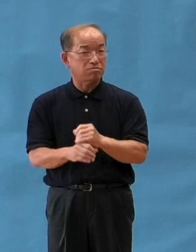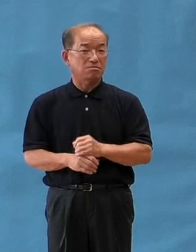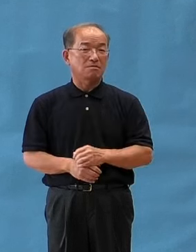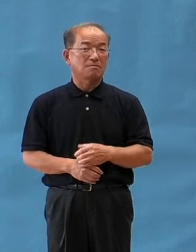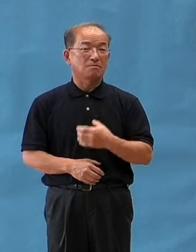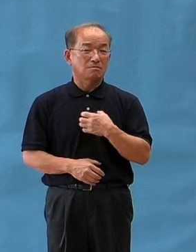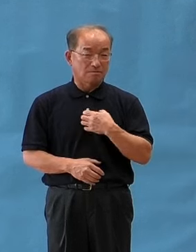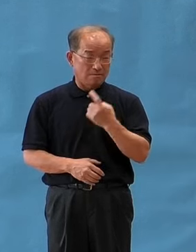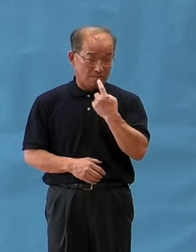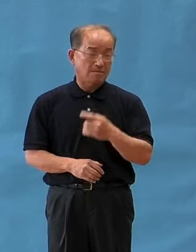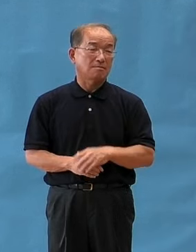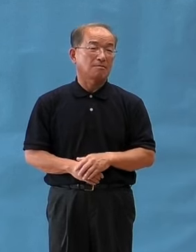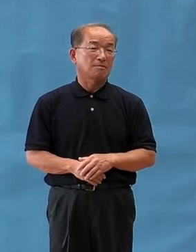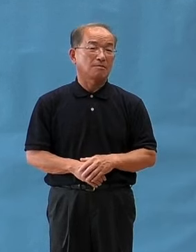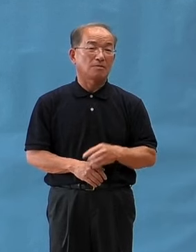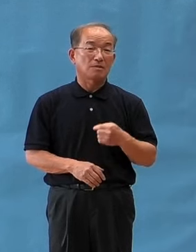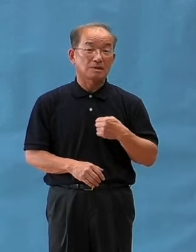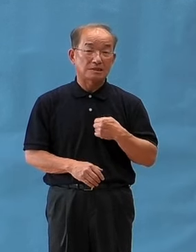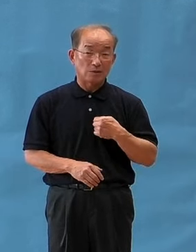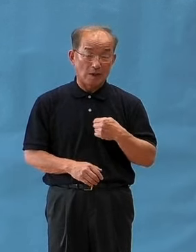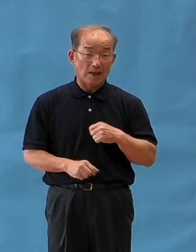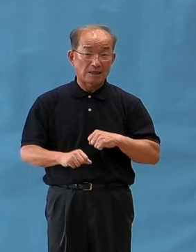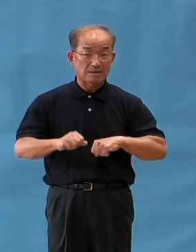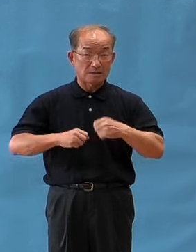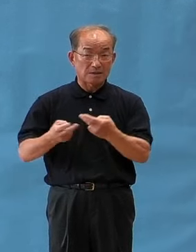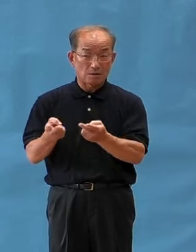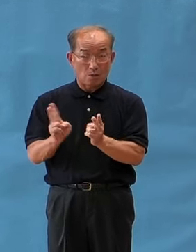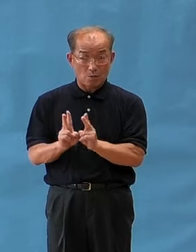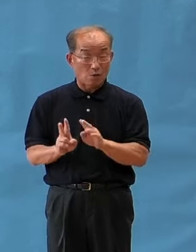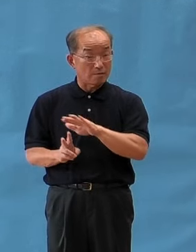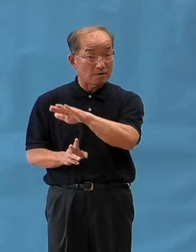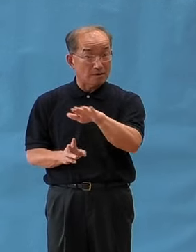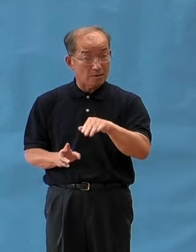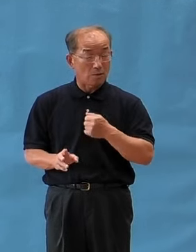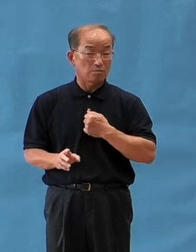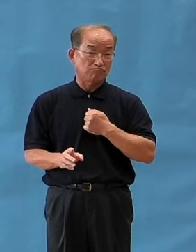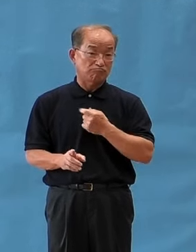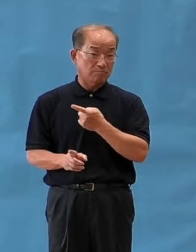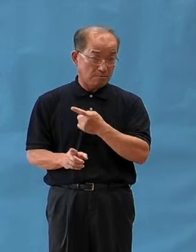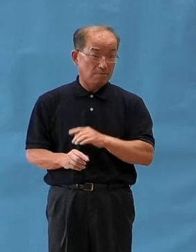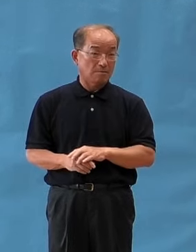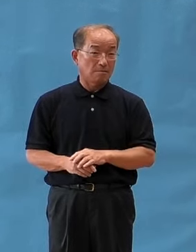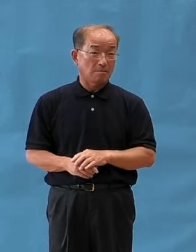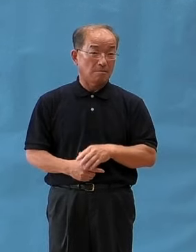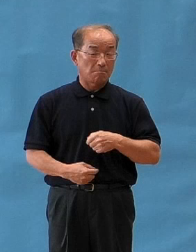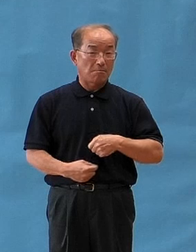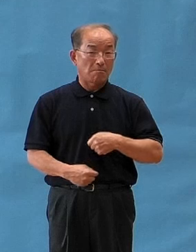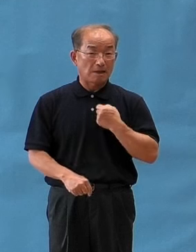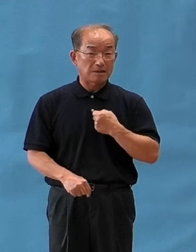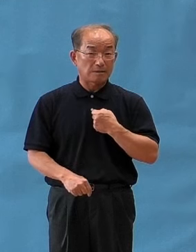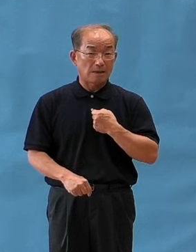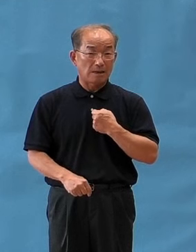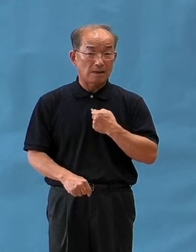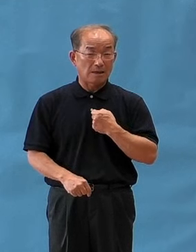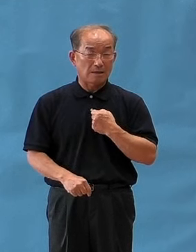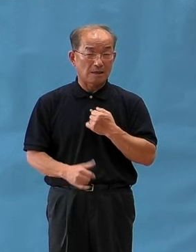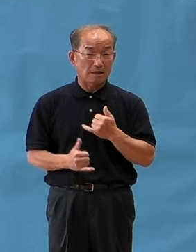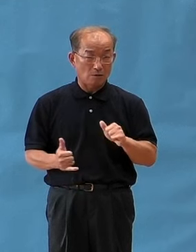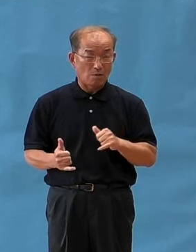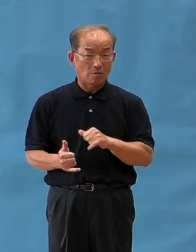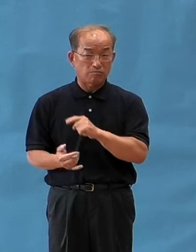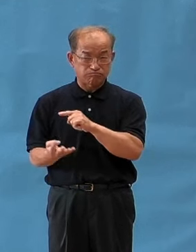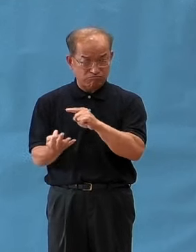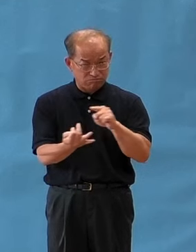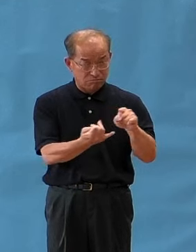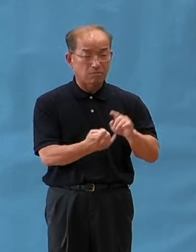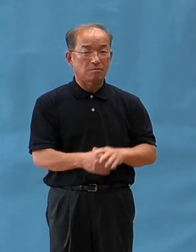私はその、県内の自民党の皆さん知ってるけど、その、真面目な人たちばっかですよ。そういう